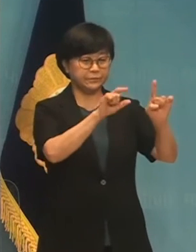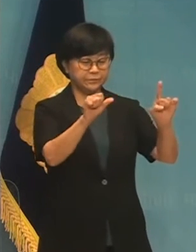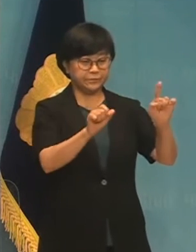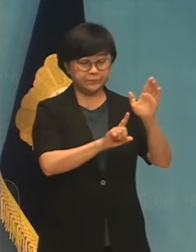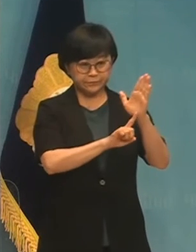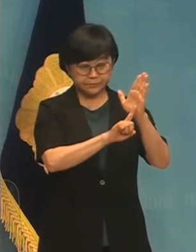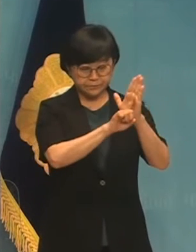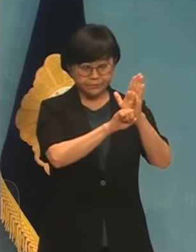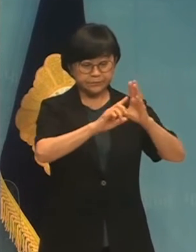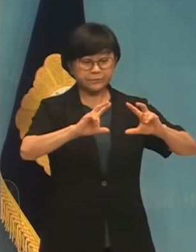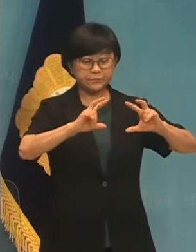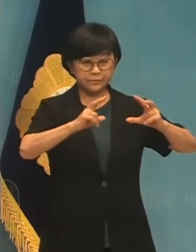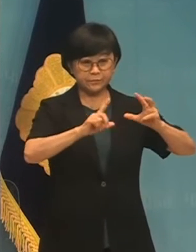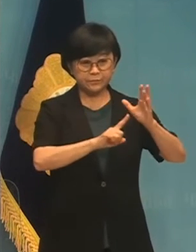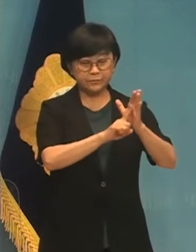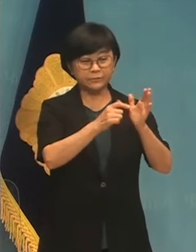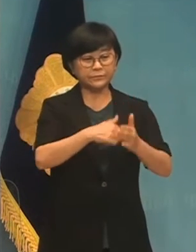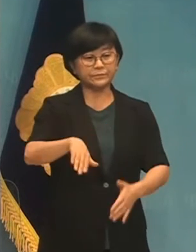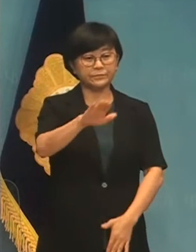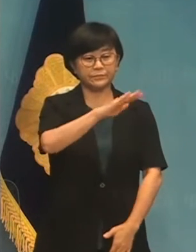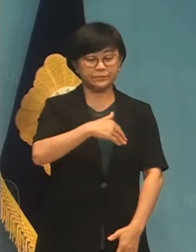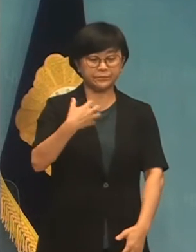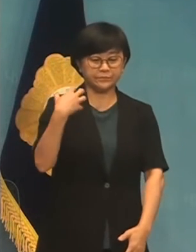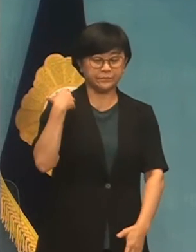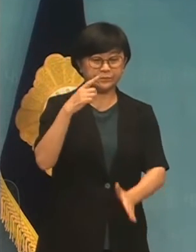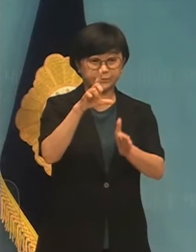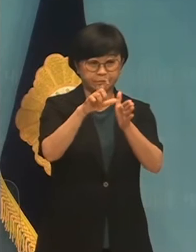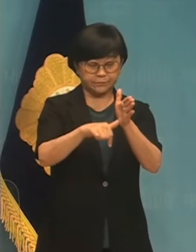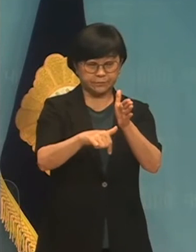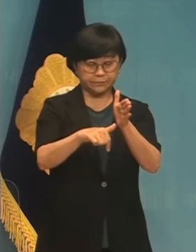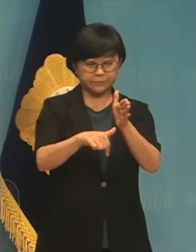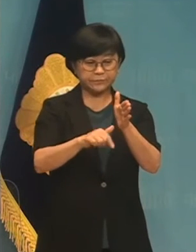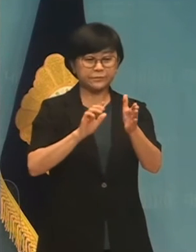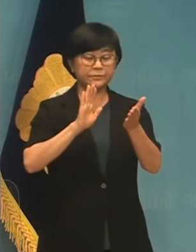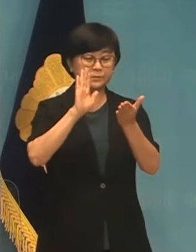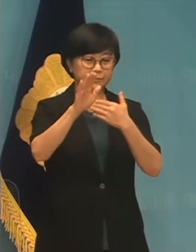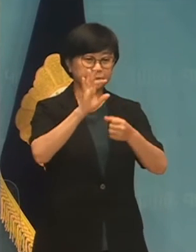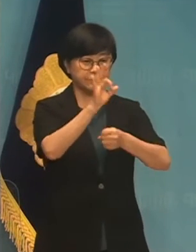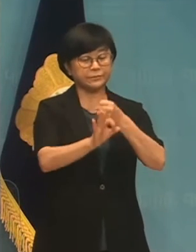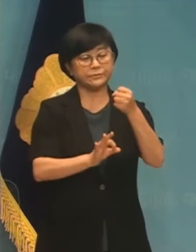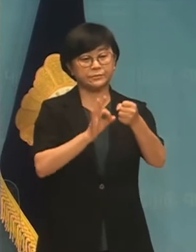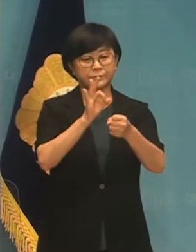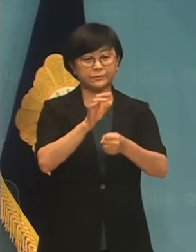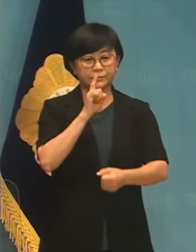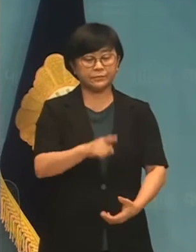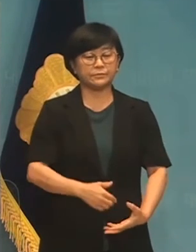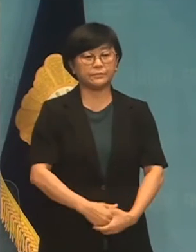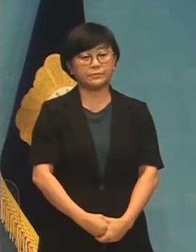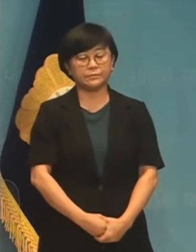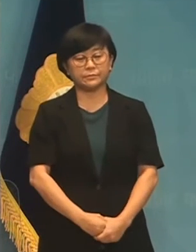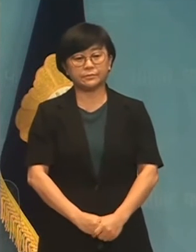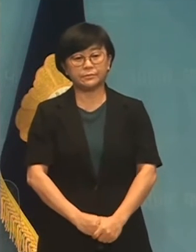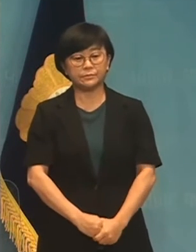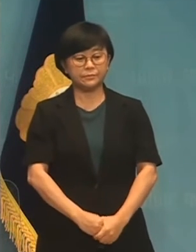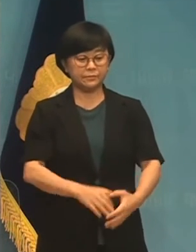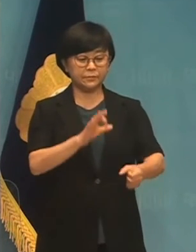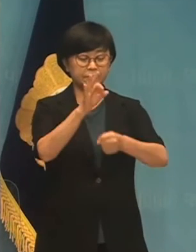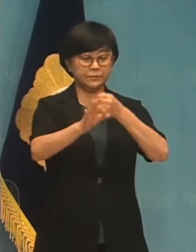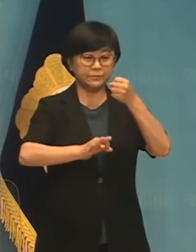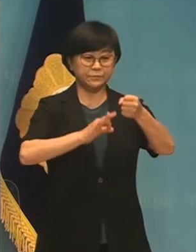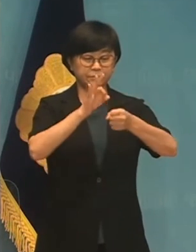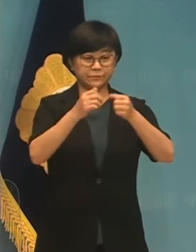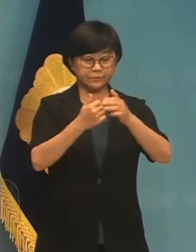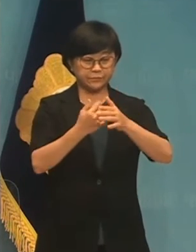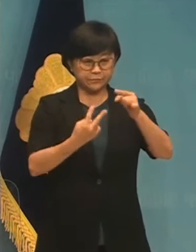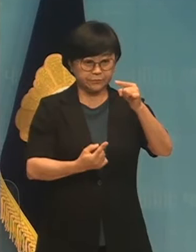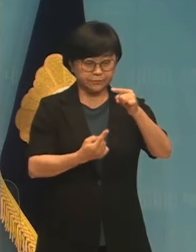1.5도, 이 절박한 숫자가 우리에게 부여한 시간은 불과 10년도 남지 않았습니다. 10년의 절반인